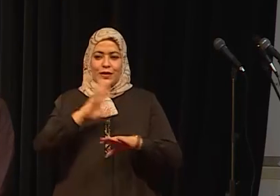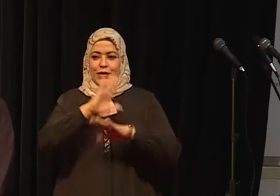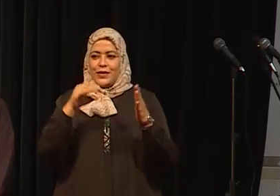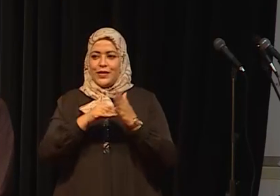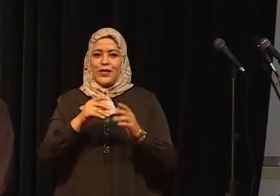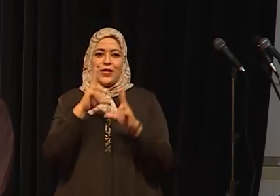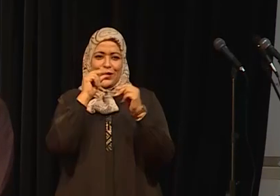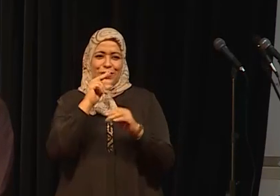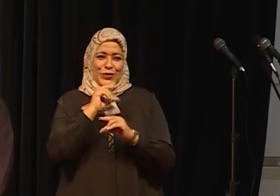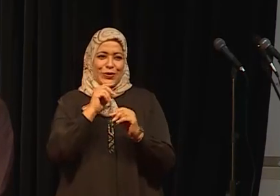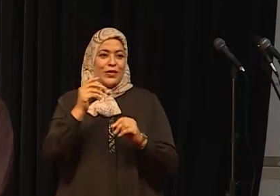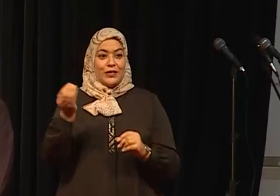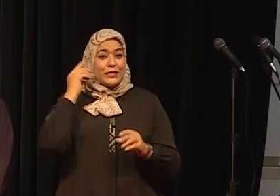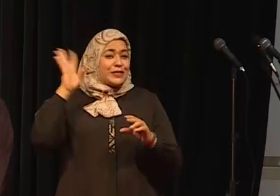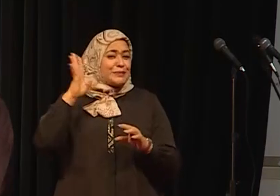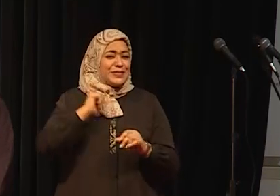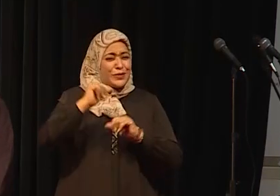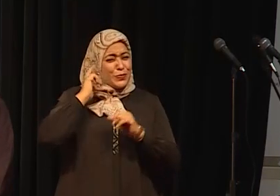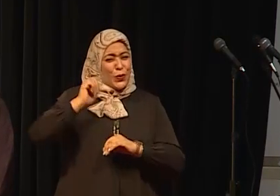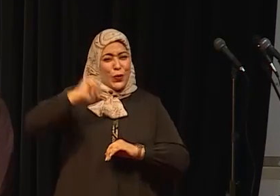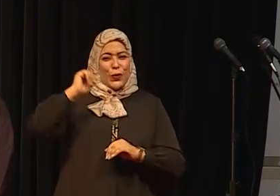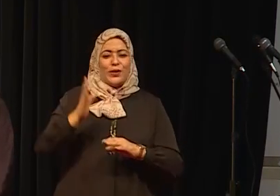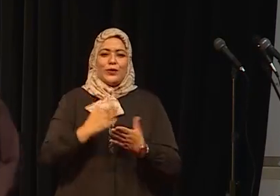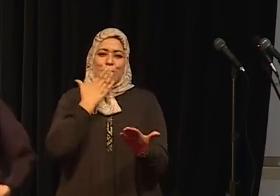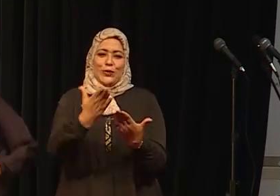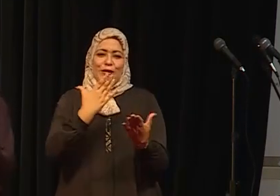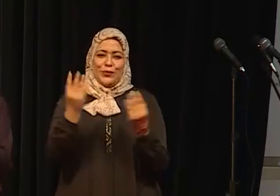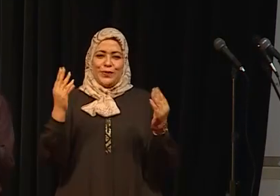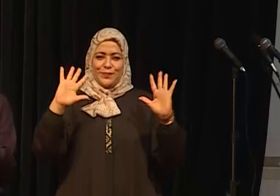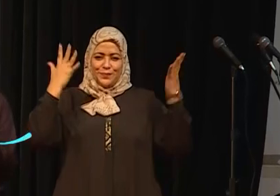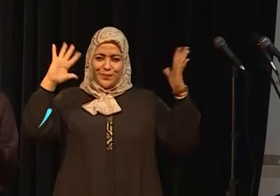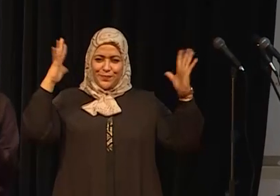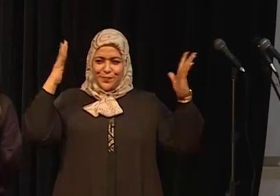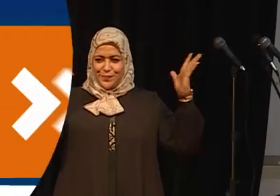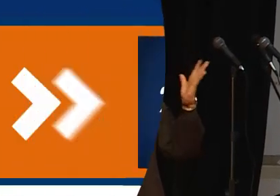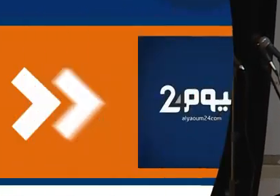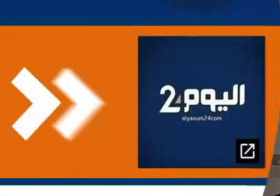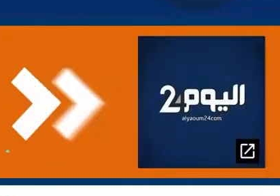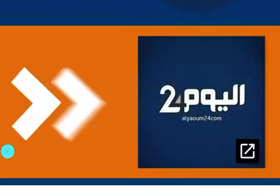مرة عملوها زوينة. تبارك الله عليكم، شكرا.